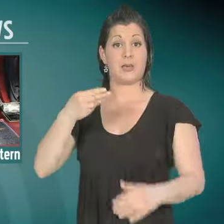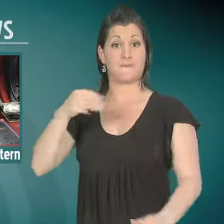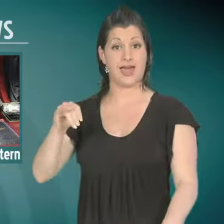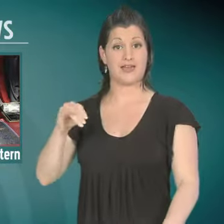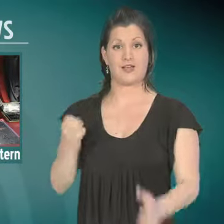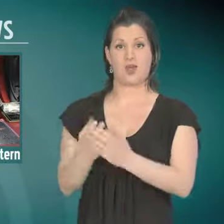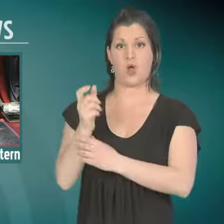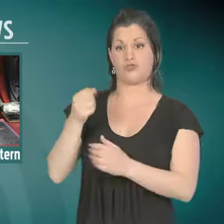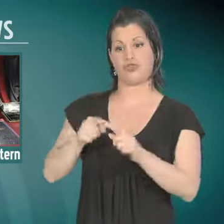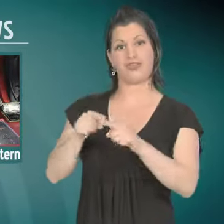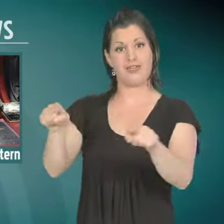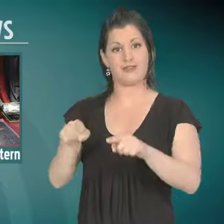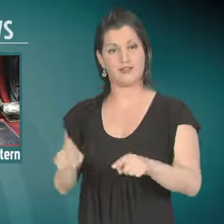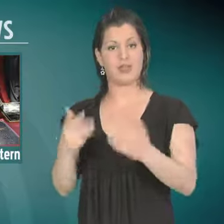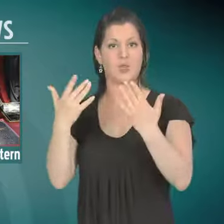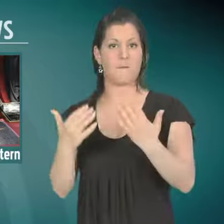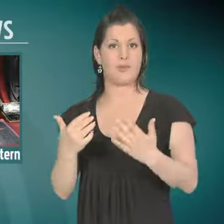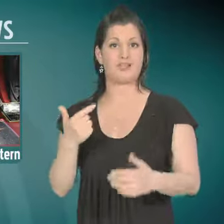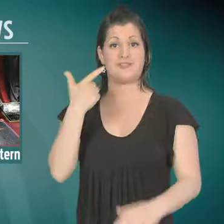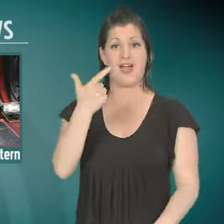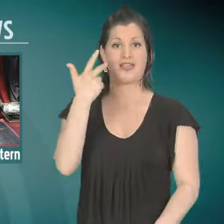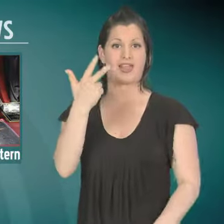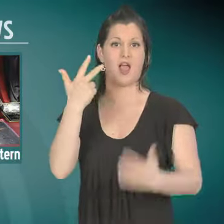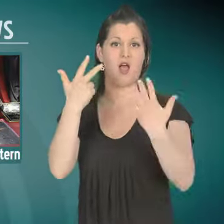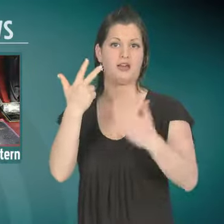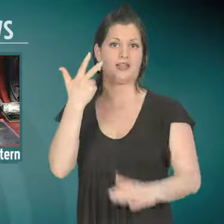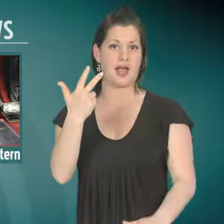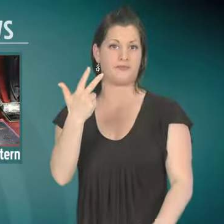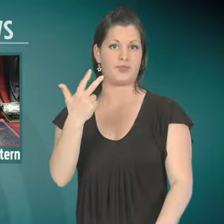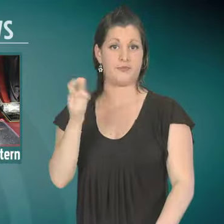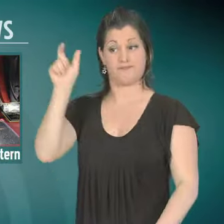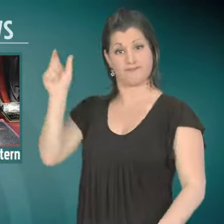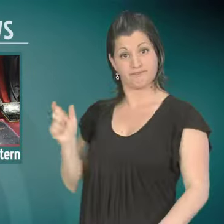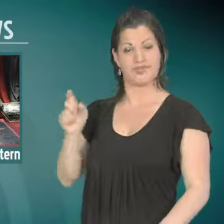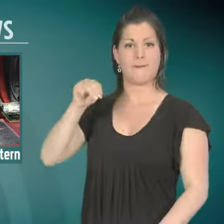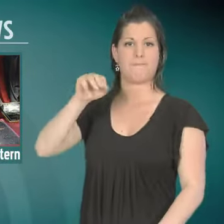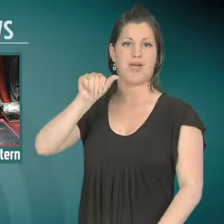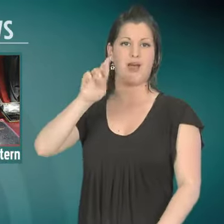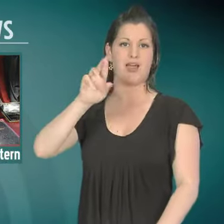2383 für Marlee Matlin, eine gehörlose Schauspielerin, gelegt.